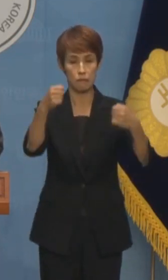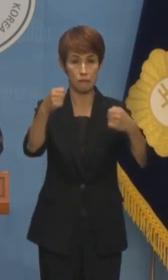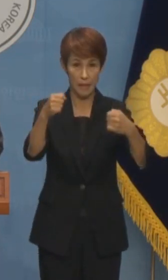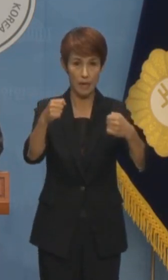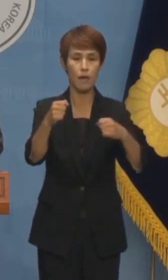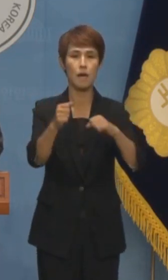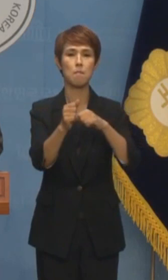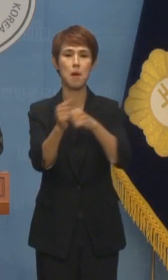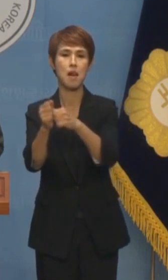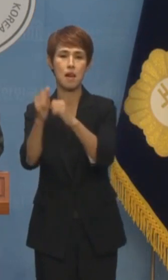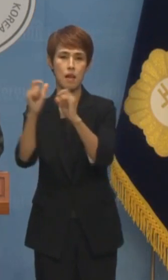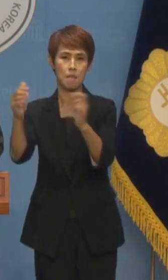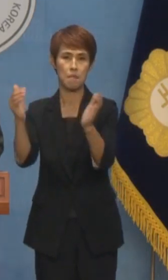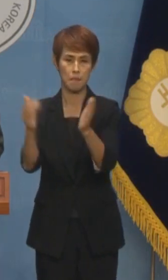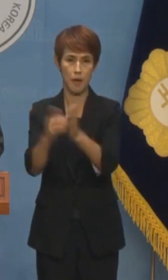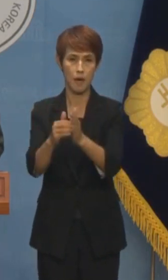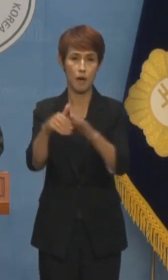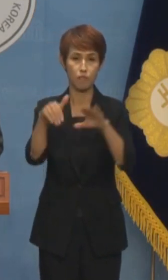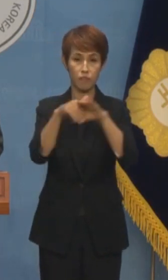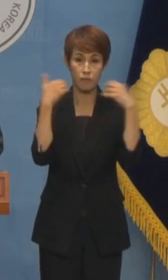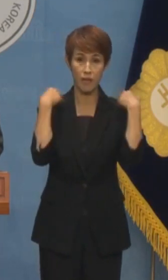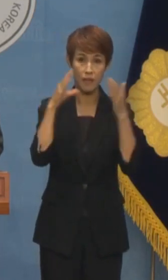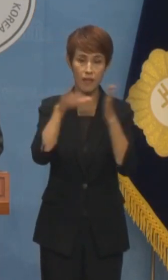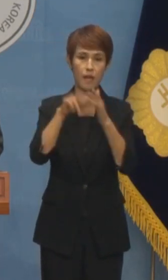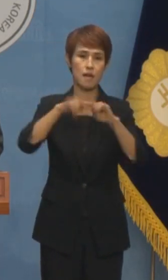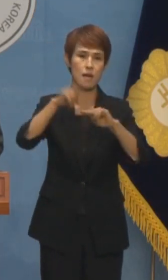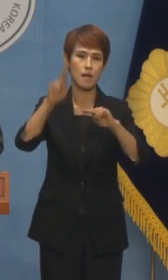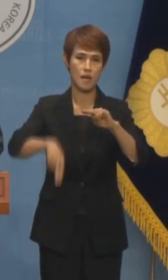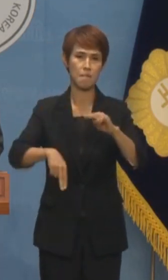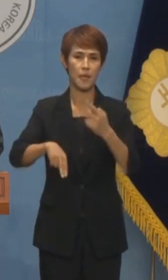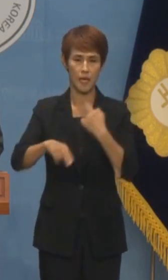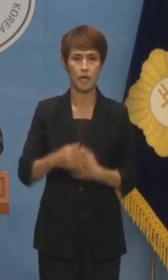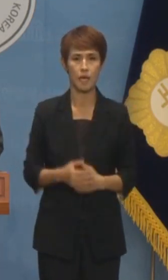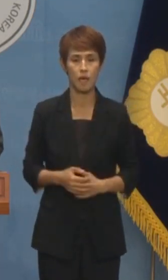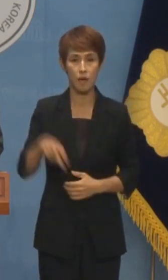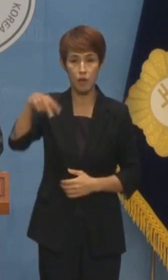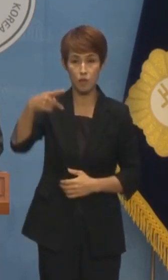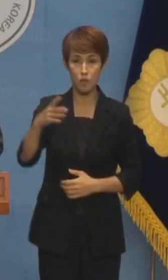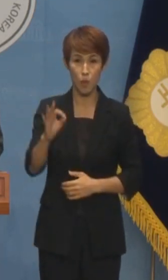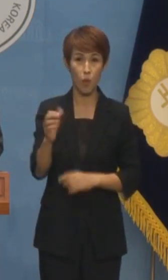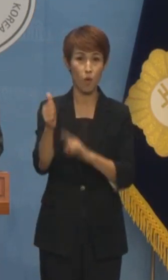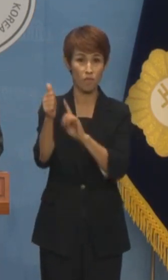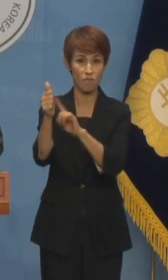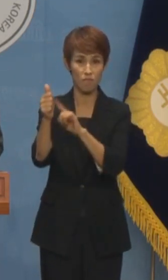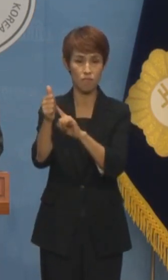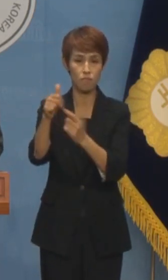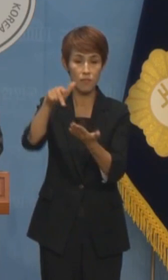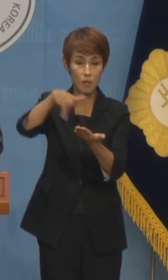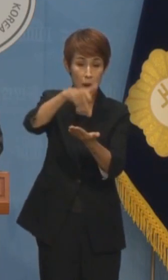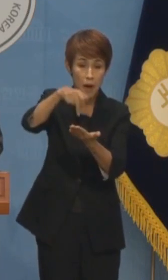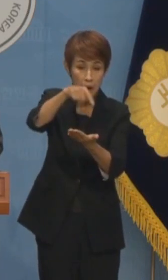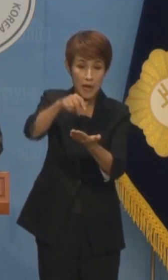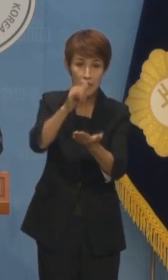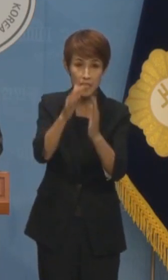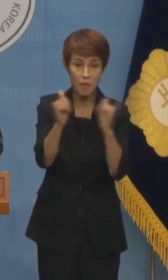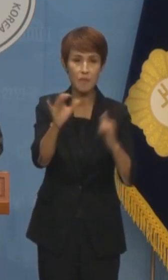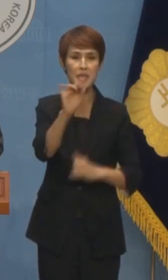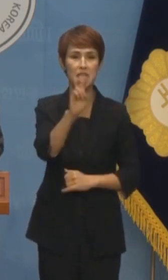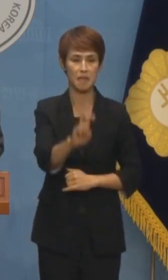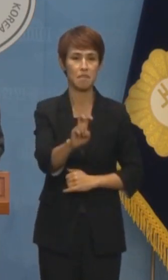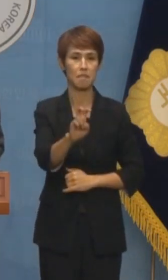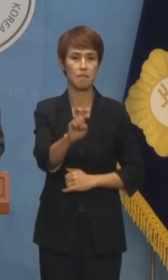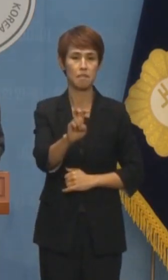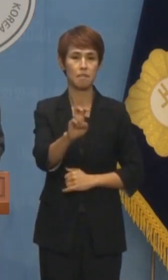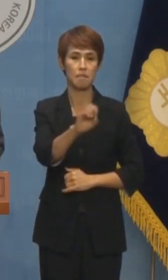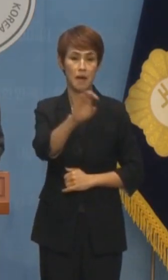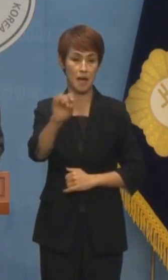문재인 대통령 정부 당시 명예퇴직을 하였습니다. 또한 송호종 씨는 단톡방 참여자들에게 임성근